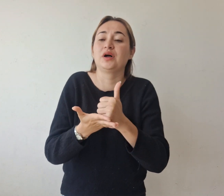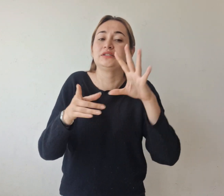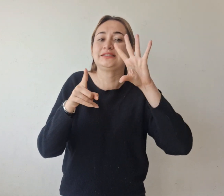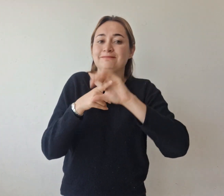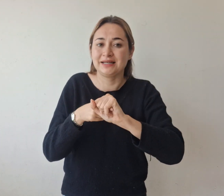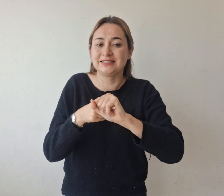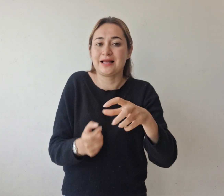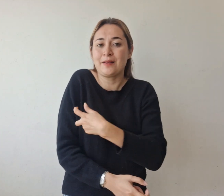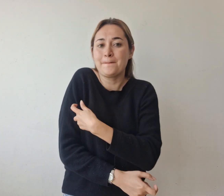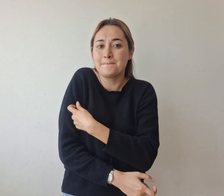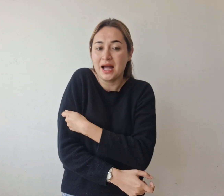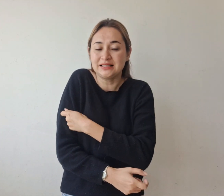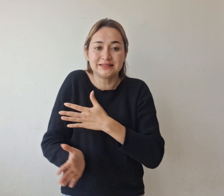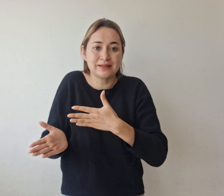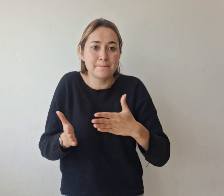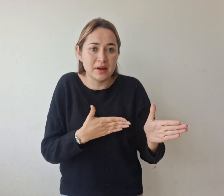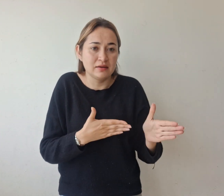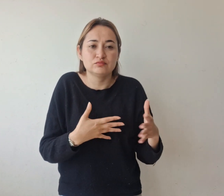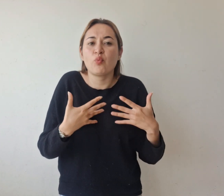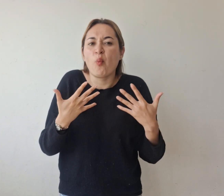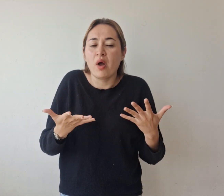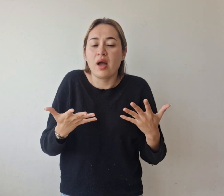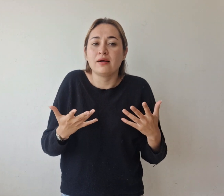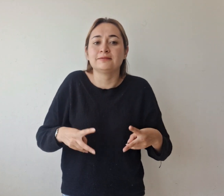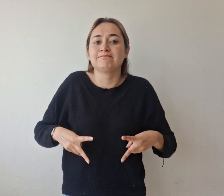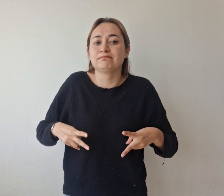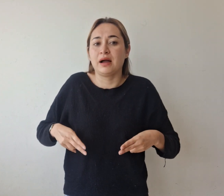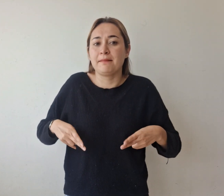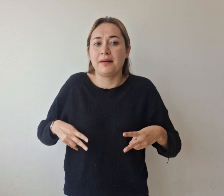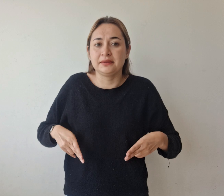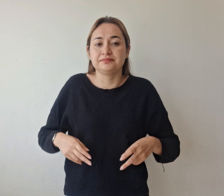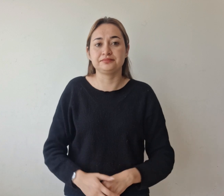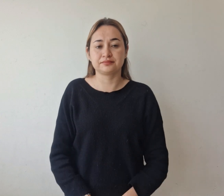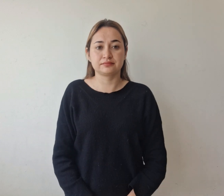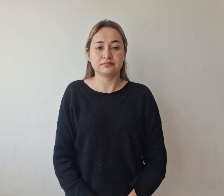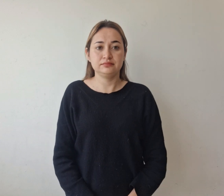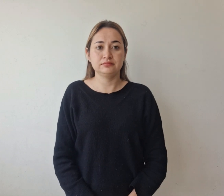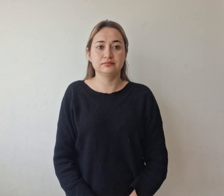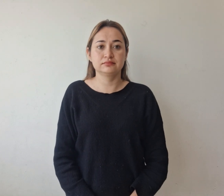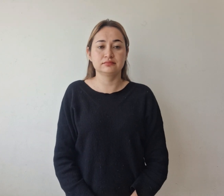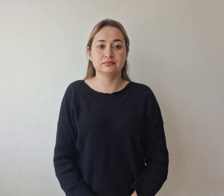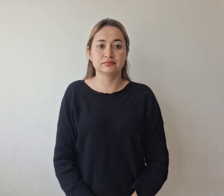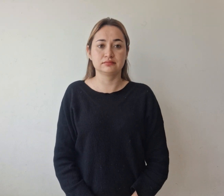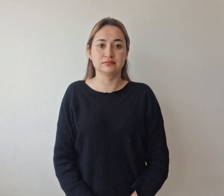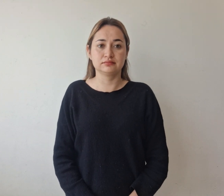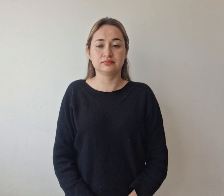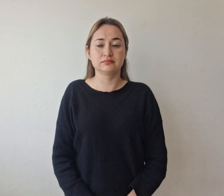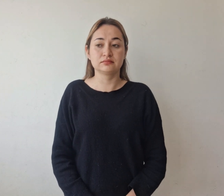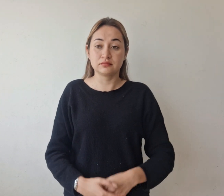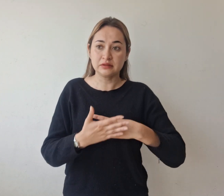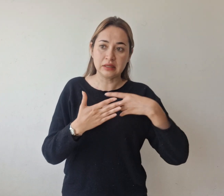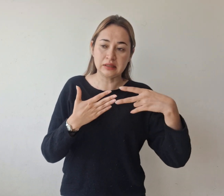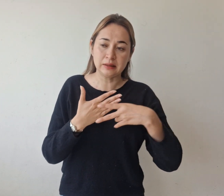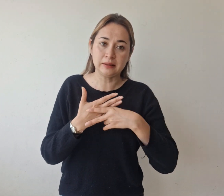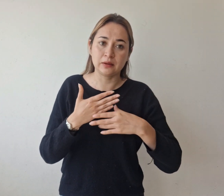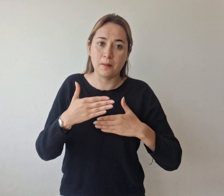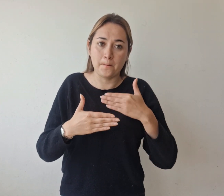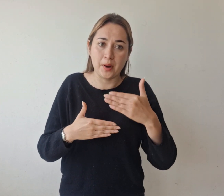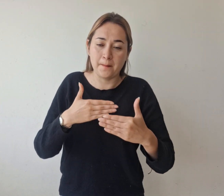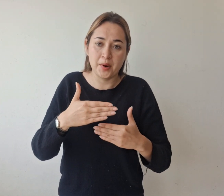vacunación y en algunos casos esterilización la jornada contó con la colaboración de